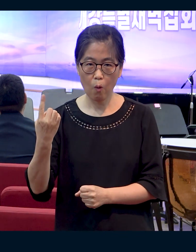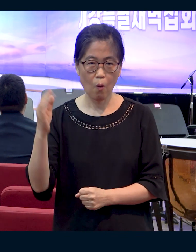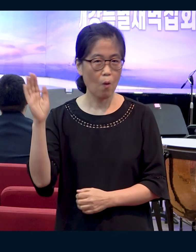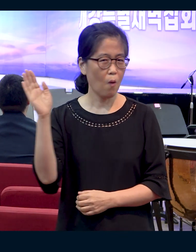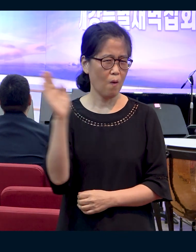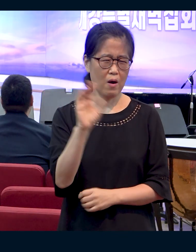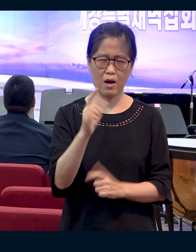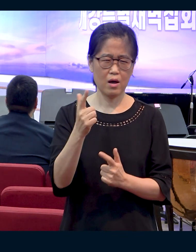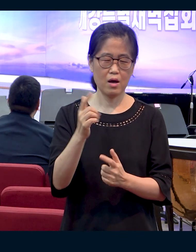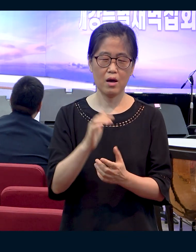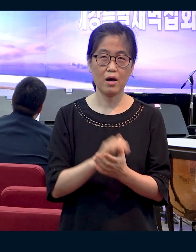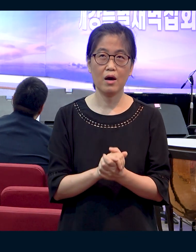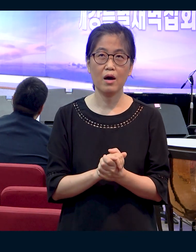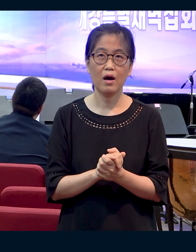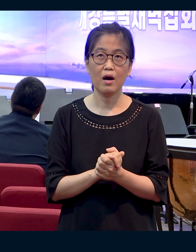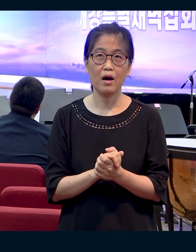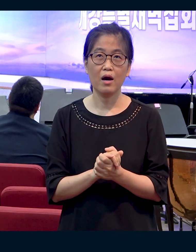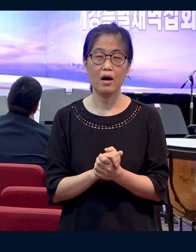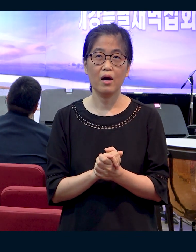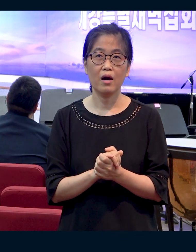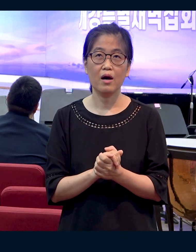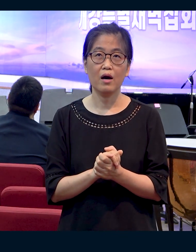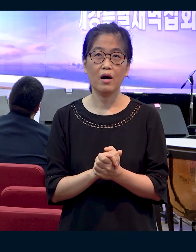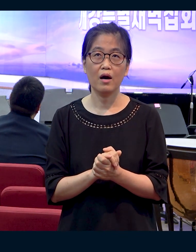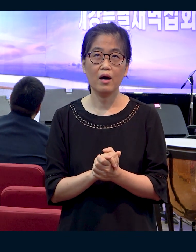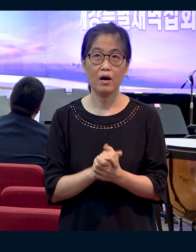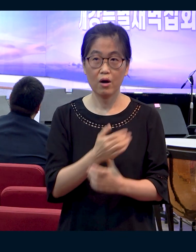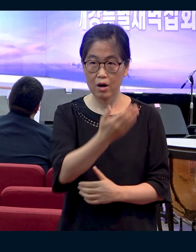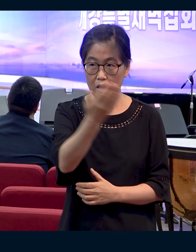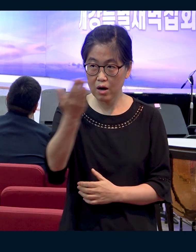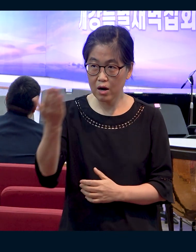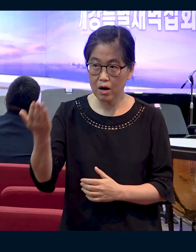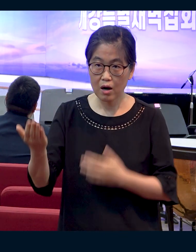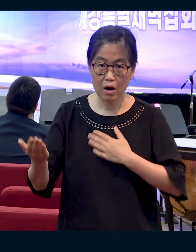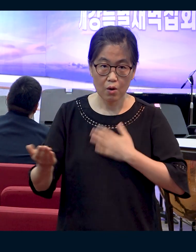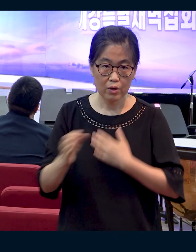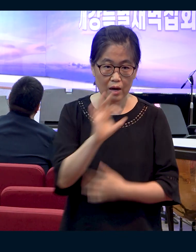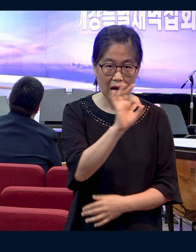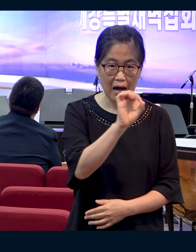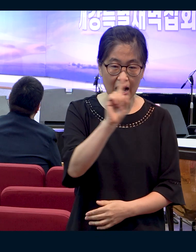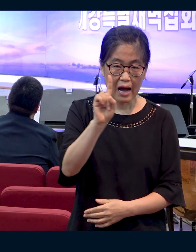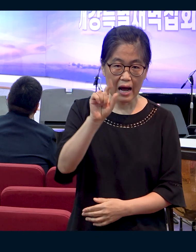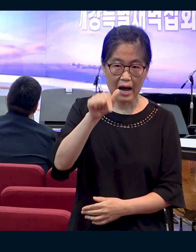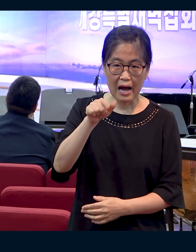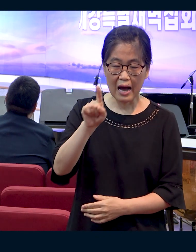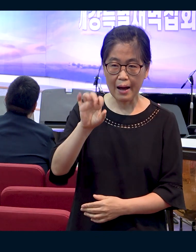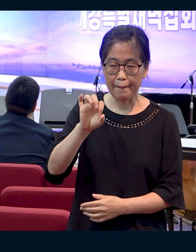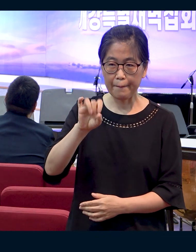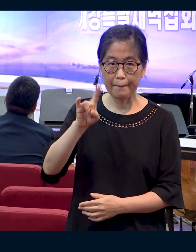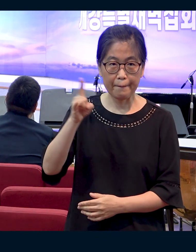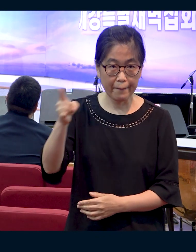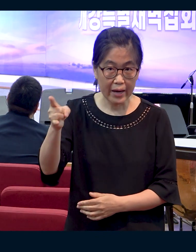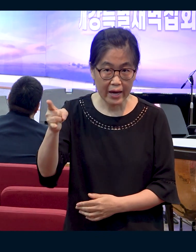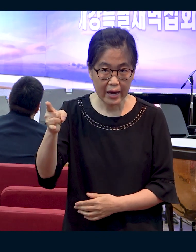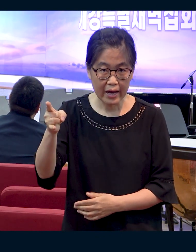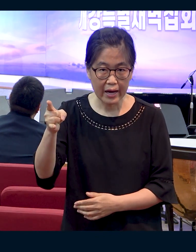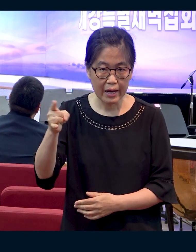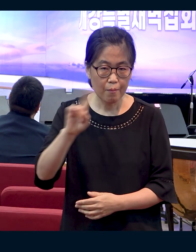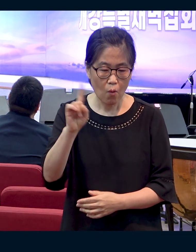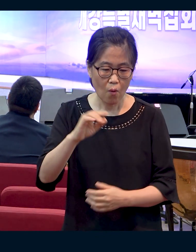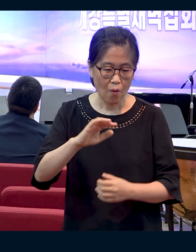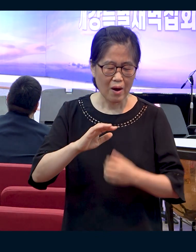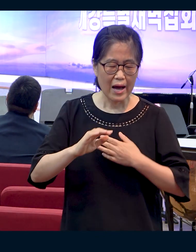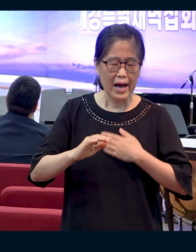에피두미아는 더욱 아니고요. 예, 여러분 아시지만 아가페는요, 감정에서 나오는 자연스러운